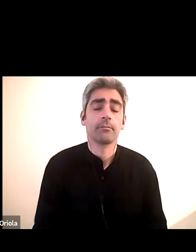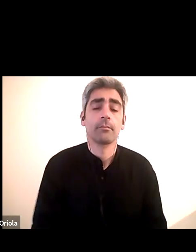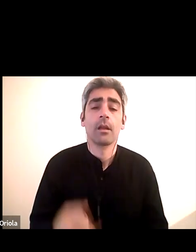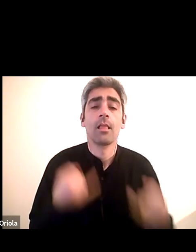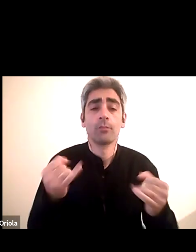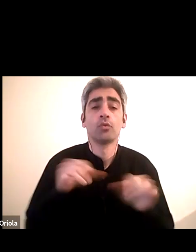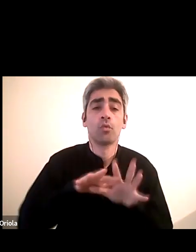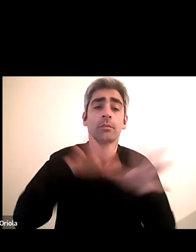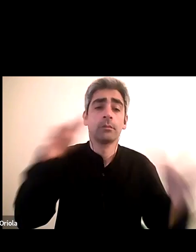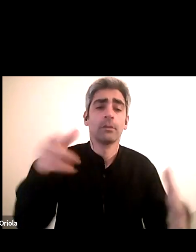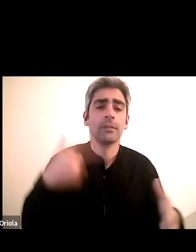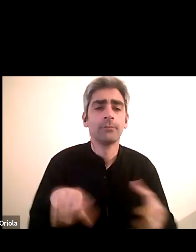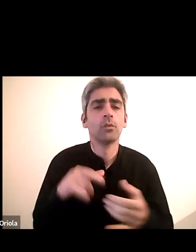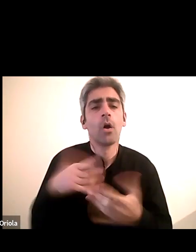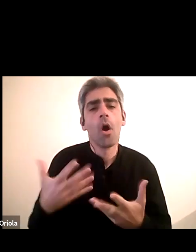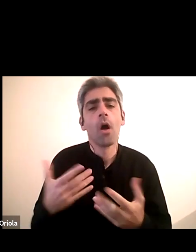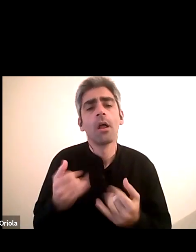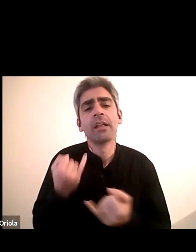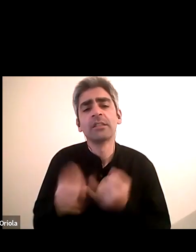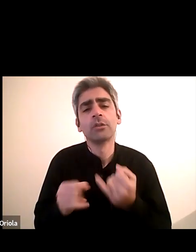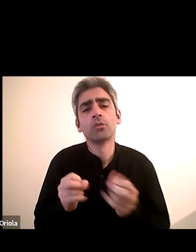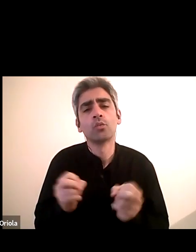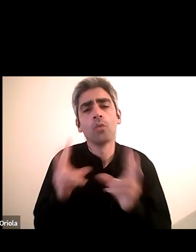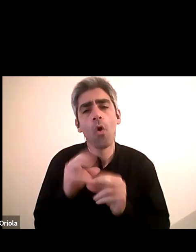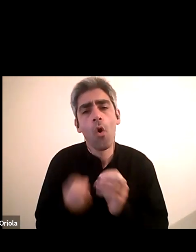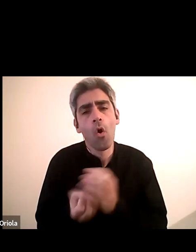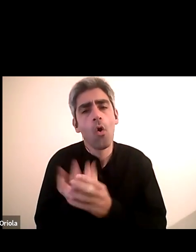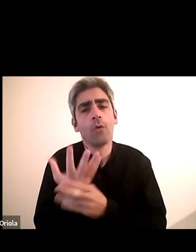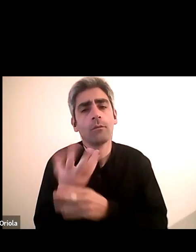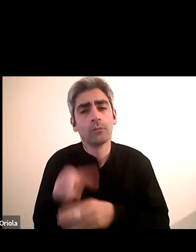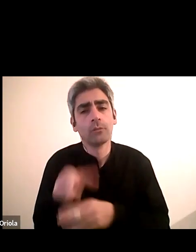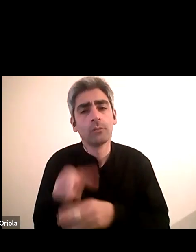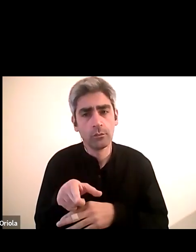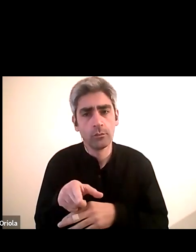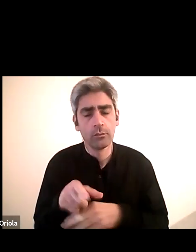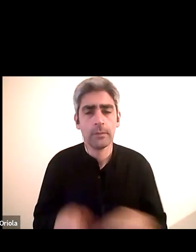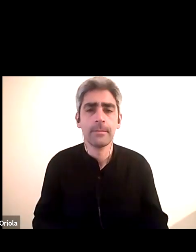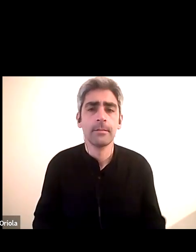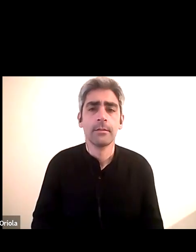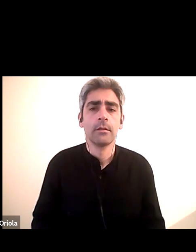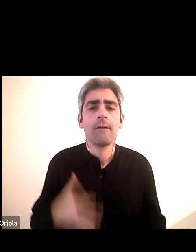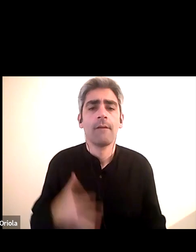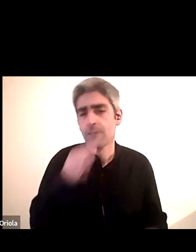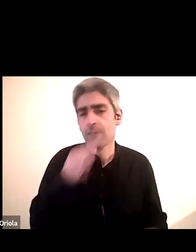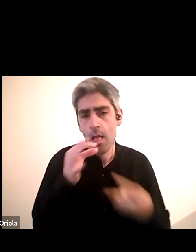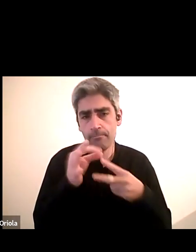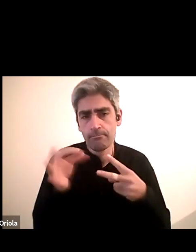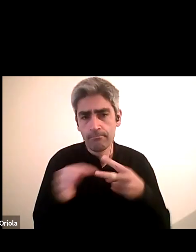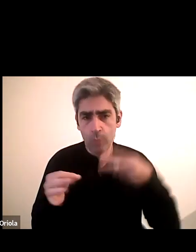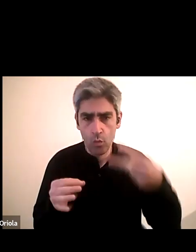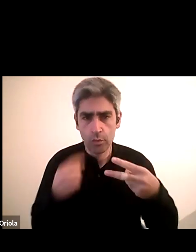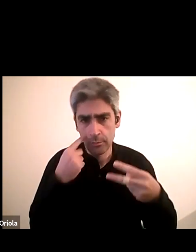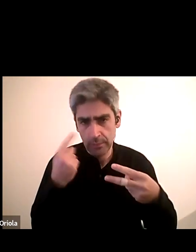temos a questão dos riscos emergentes. E nos riscos emergentes eu gostaria de falar de dois em particular.